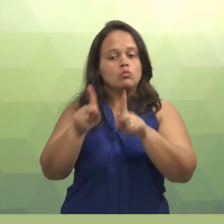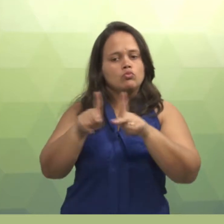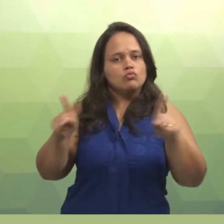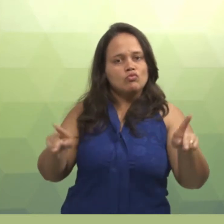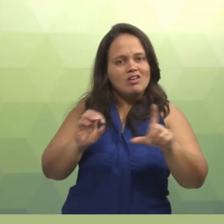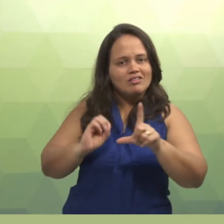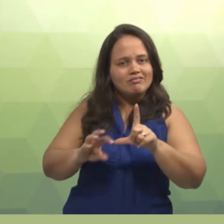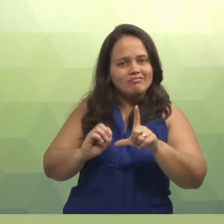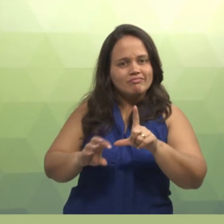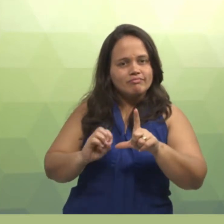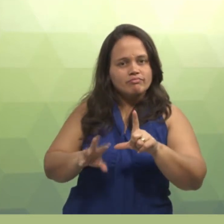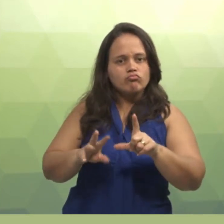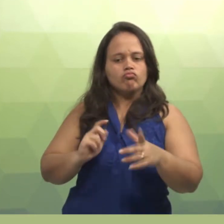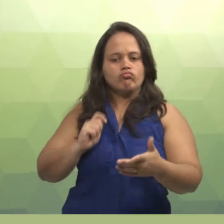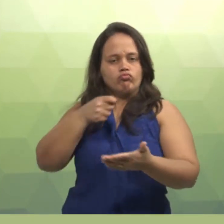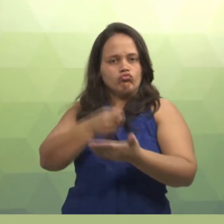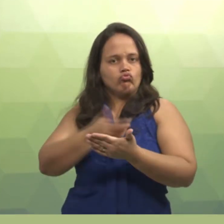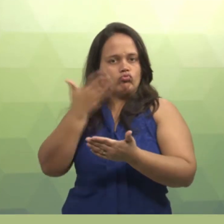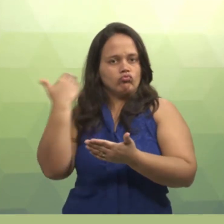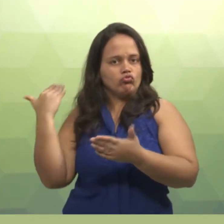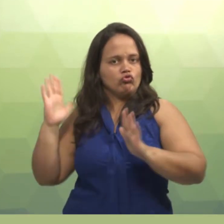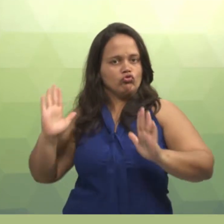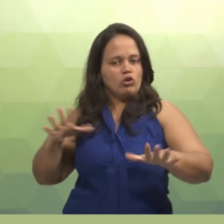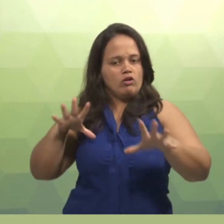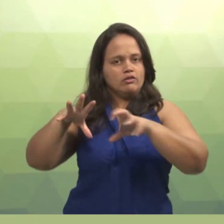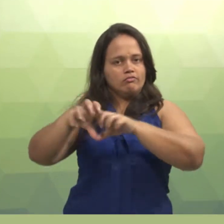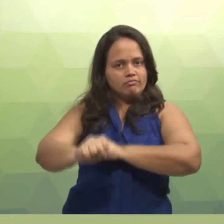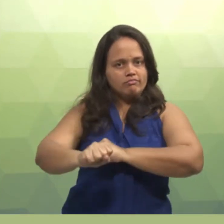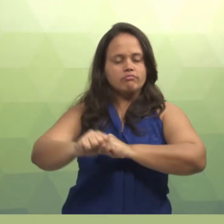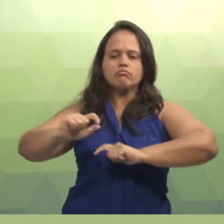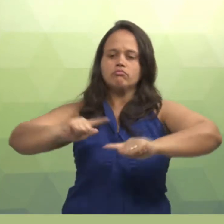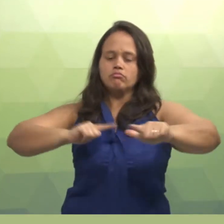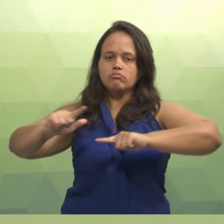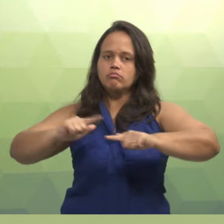autorizado no exercício da profissão, recebeu uma formação